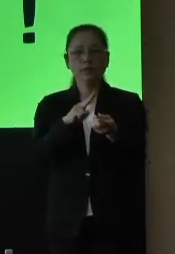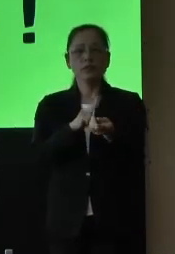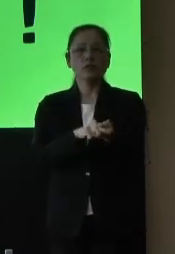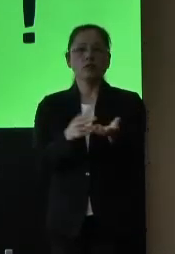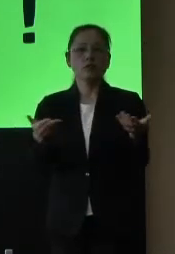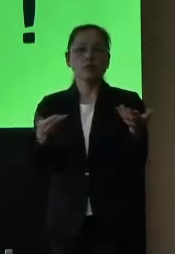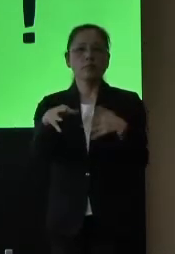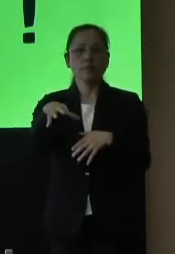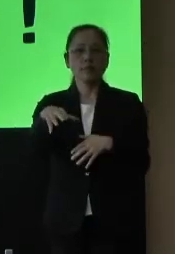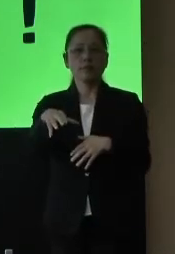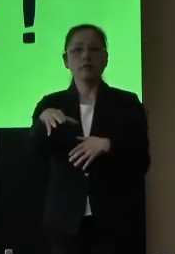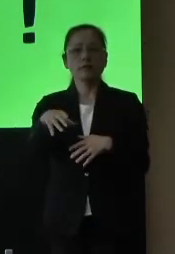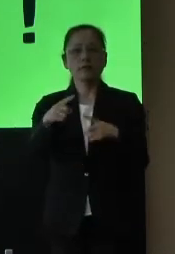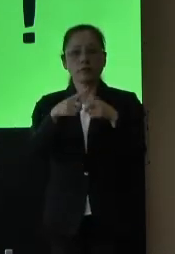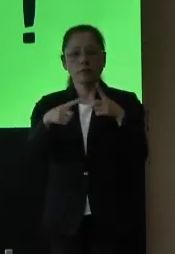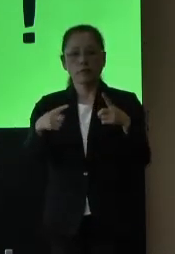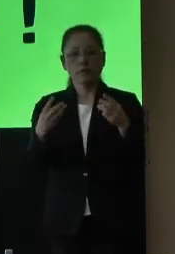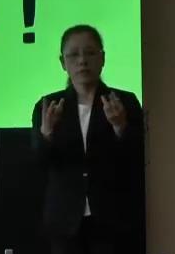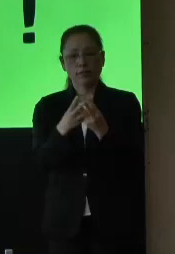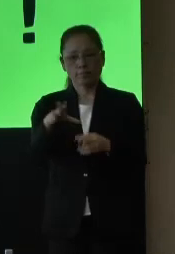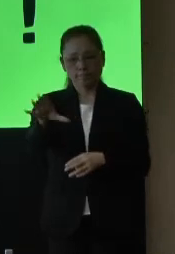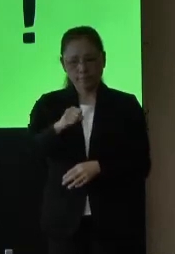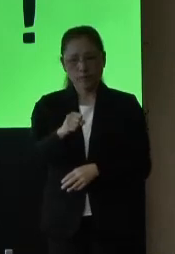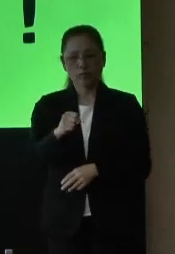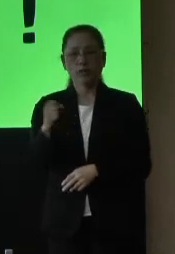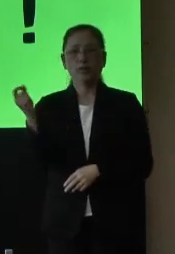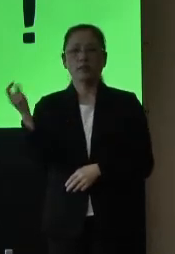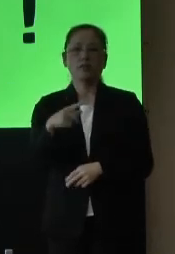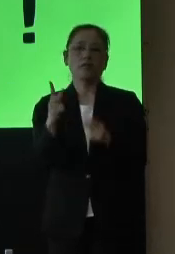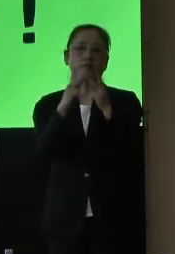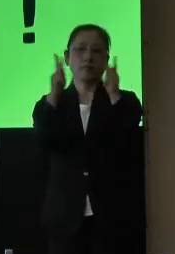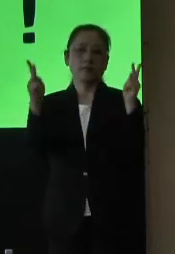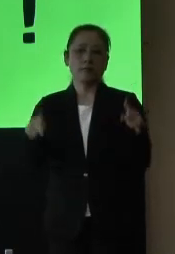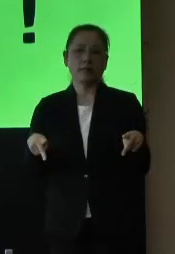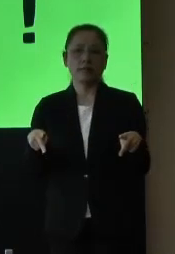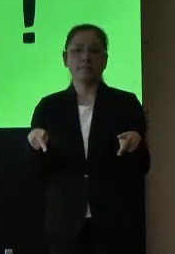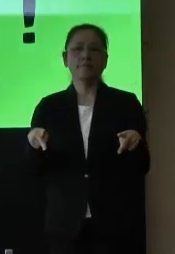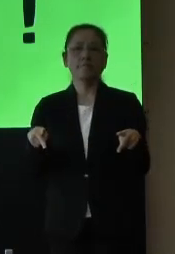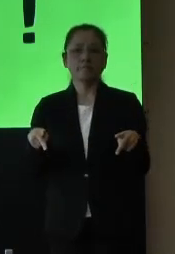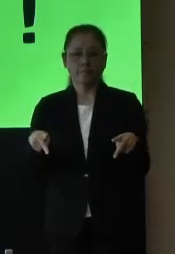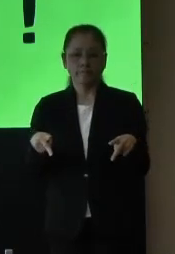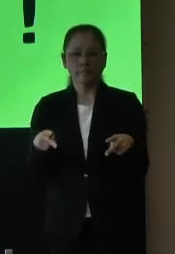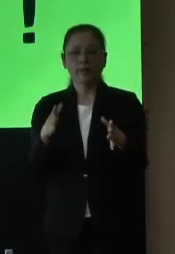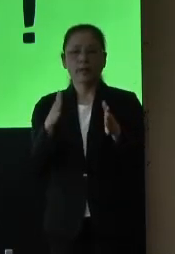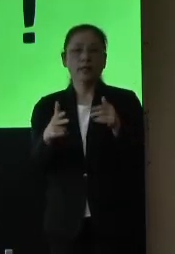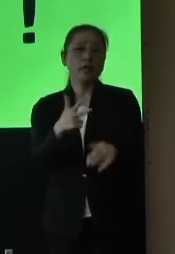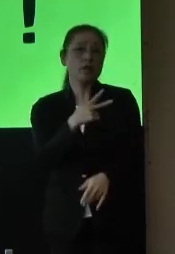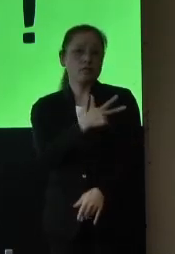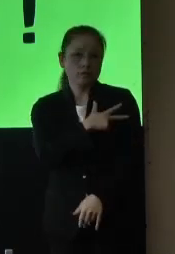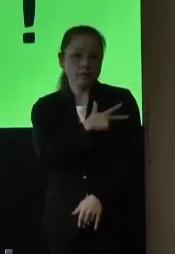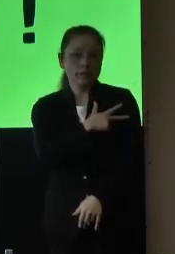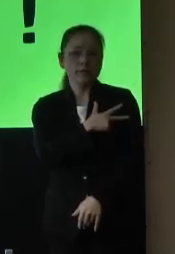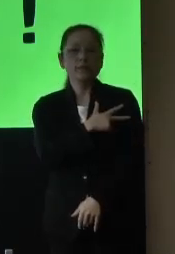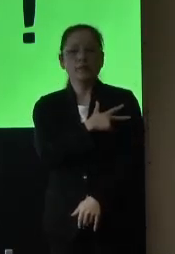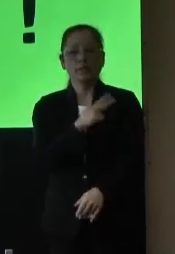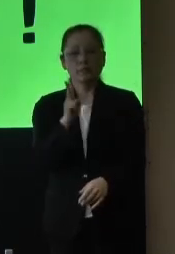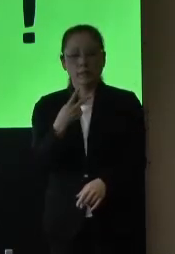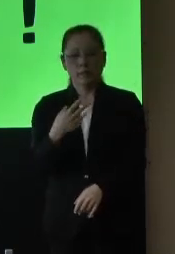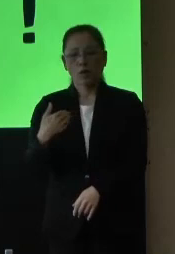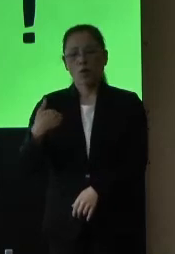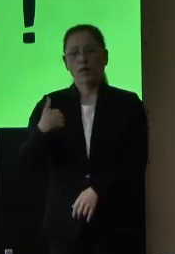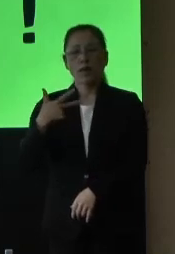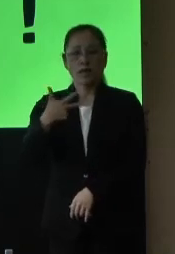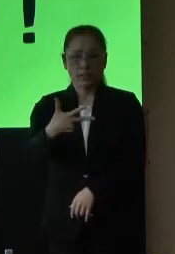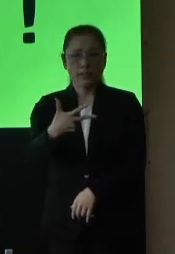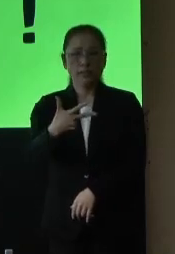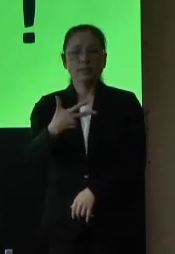が今喫緊の課題となっていることから、看護師もしくは保健師